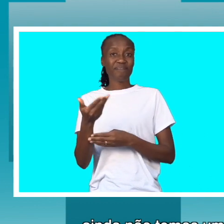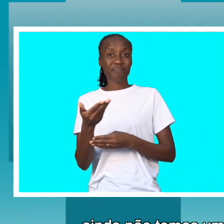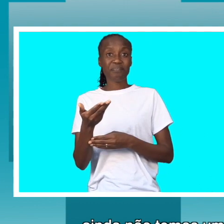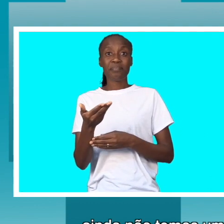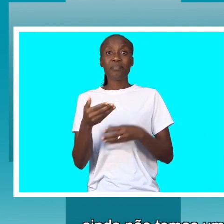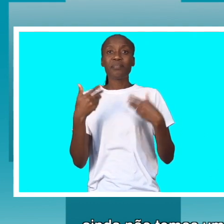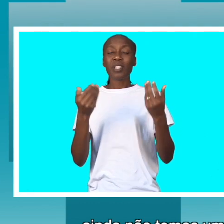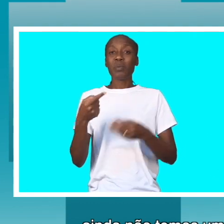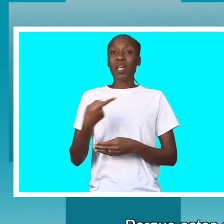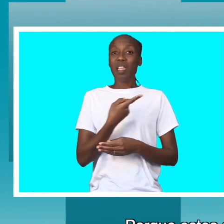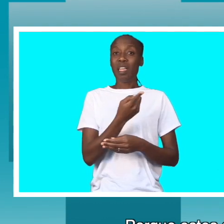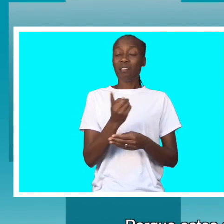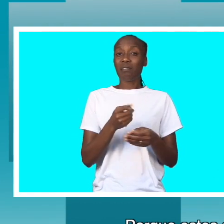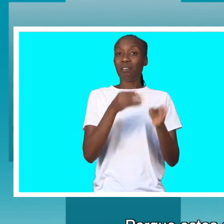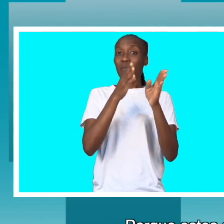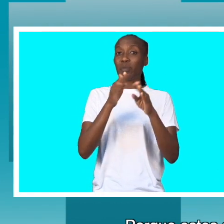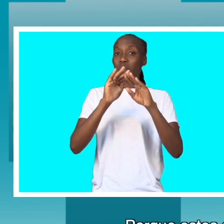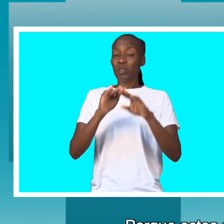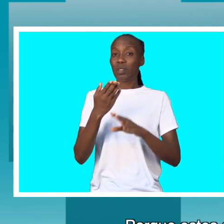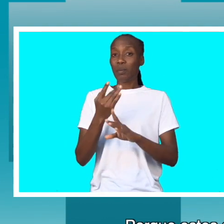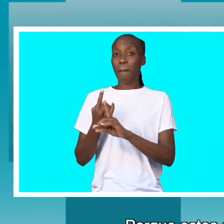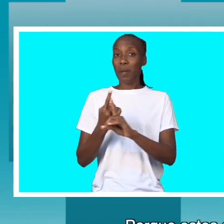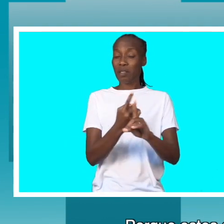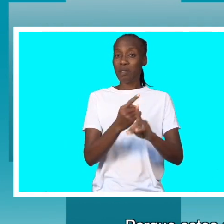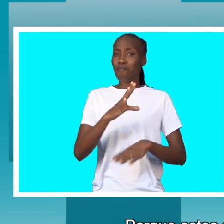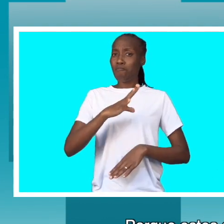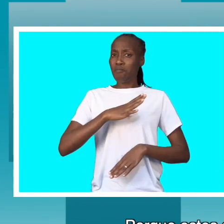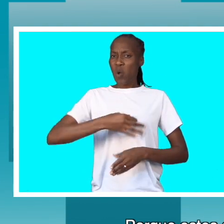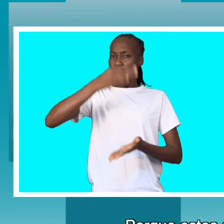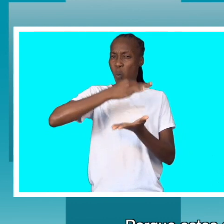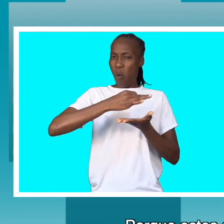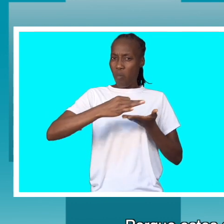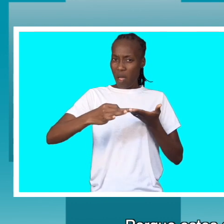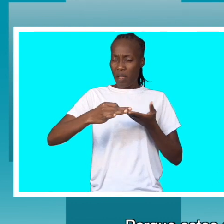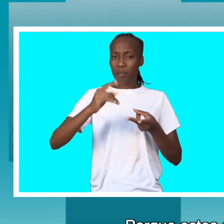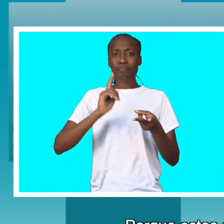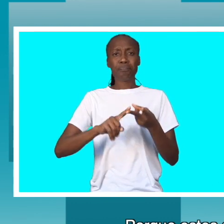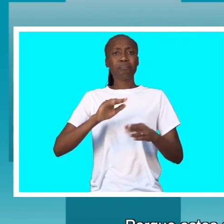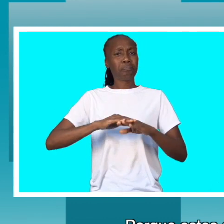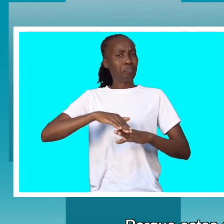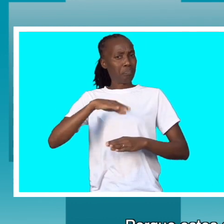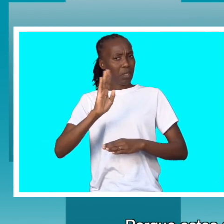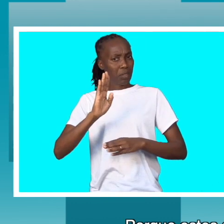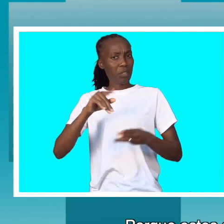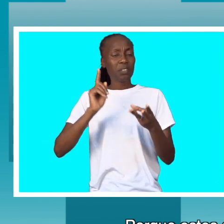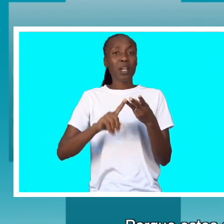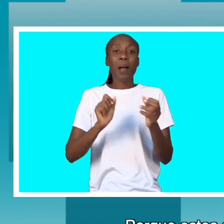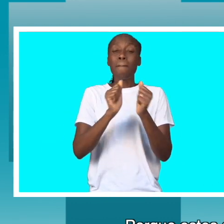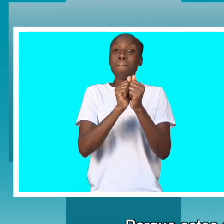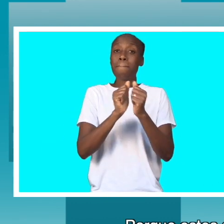de andro de alimento, porque essas atletas estão aqui, têm enorme qualidade, têm enorme potencial,